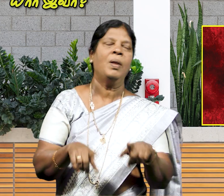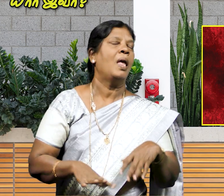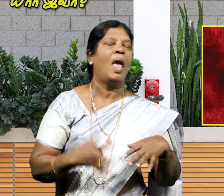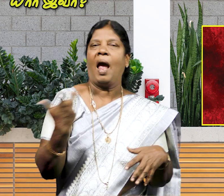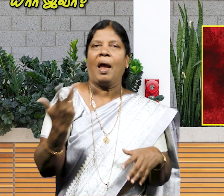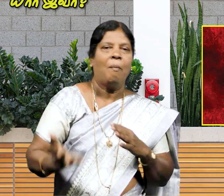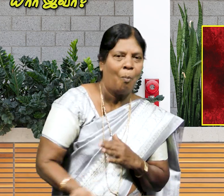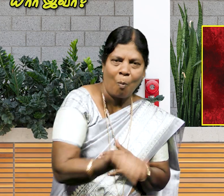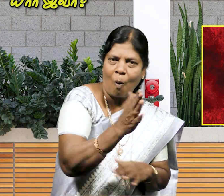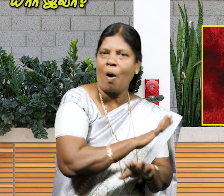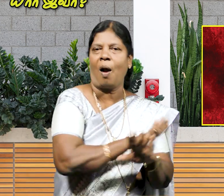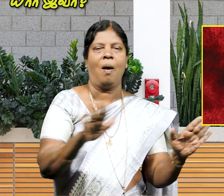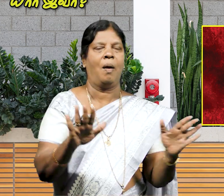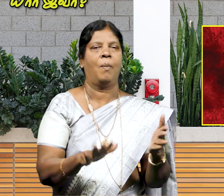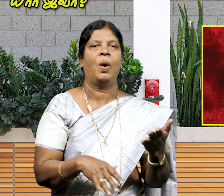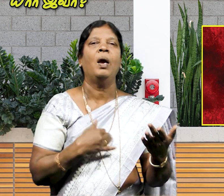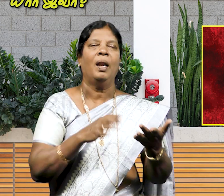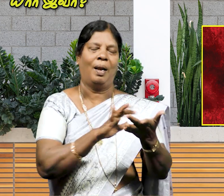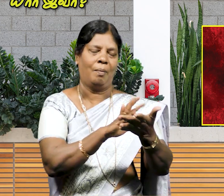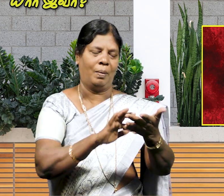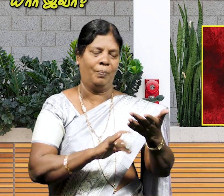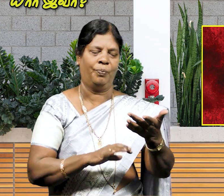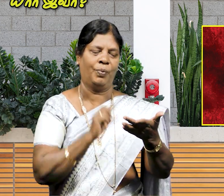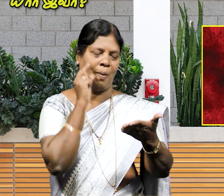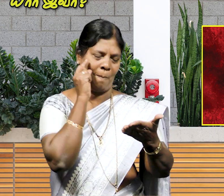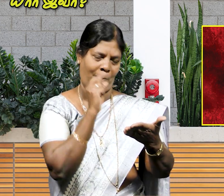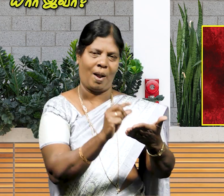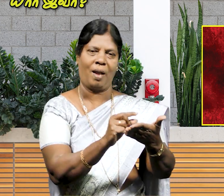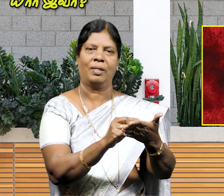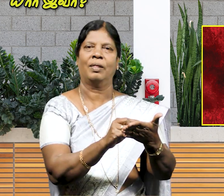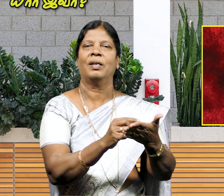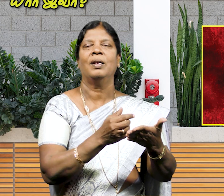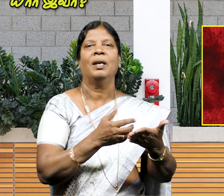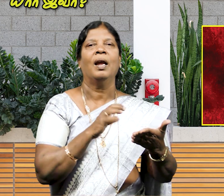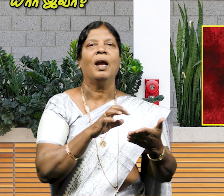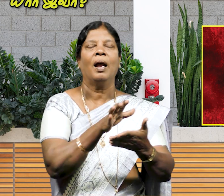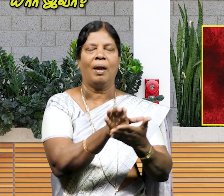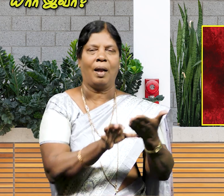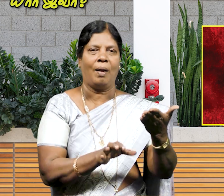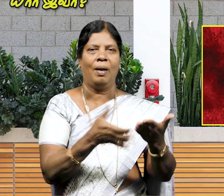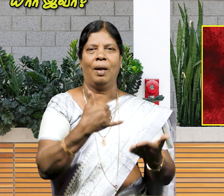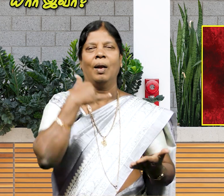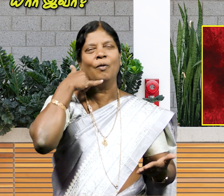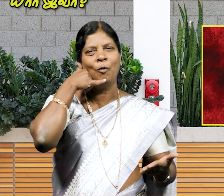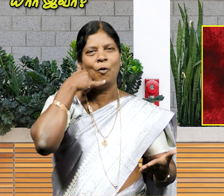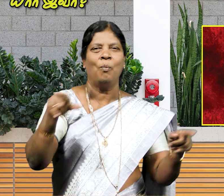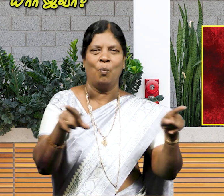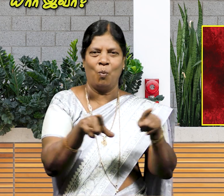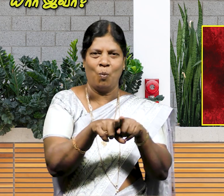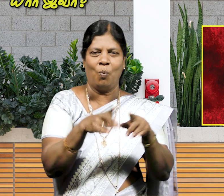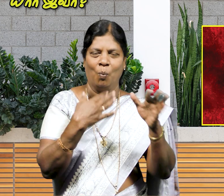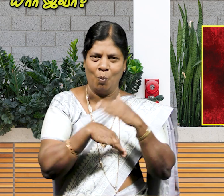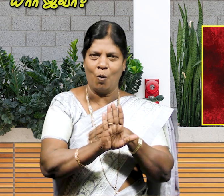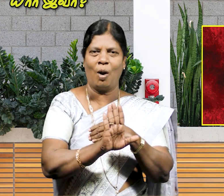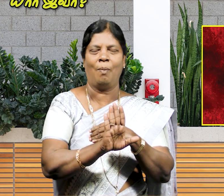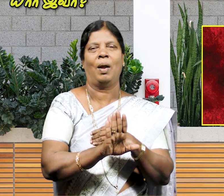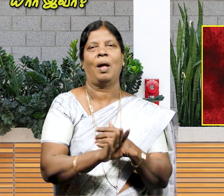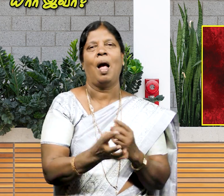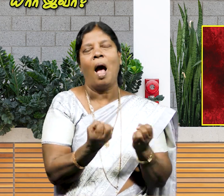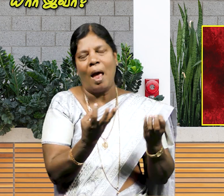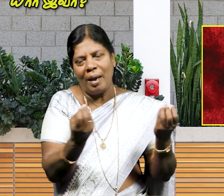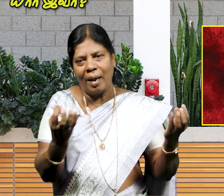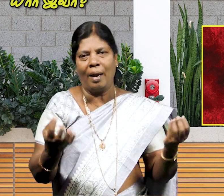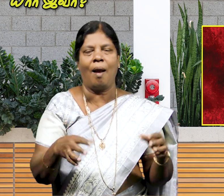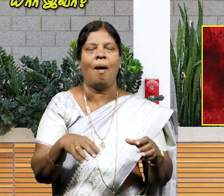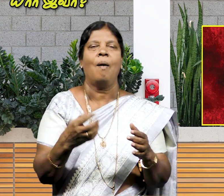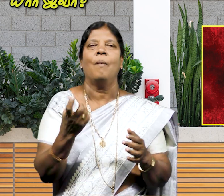பட்டியலை எங்கும் செல்லாமல் கையடக்கமாக வைத்திருக்கிற இந்த கருவியின் மூலமாக